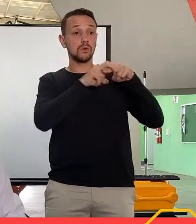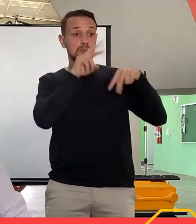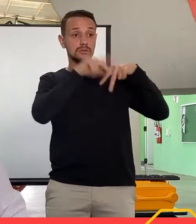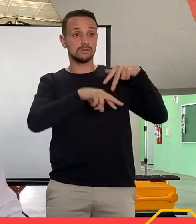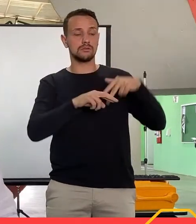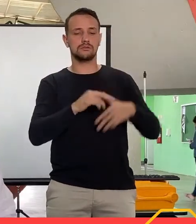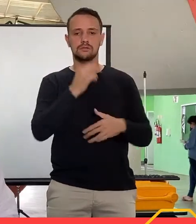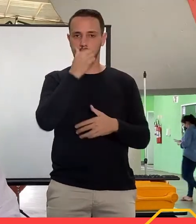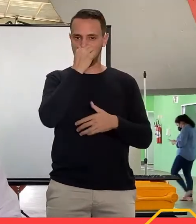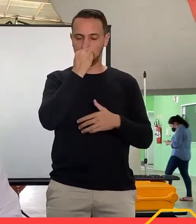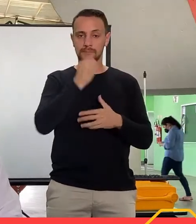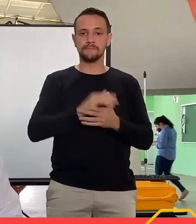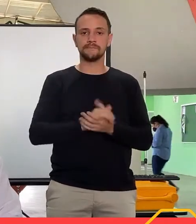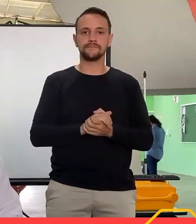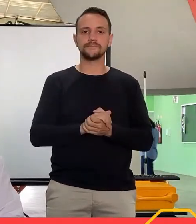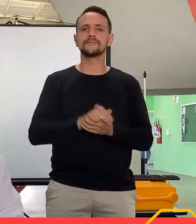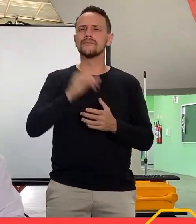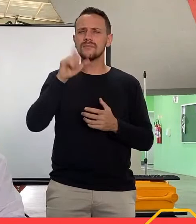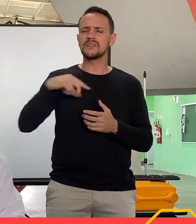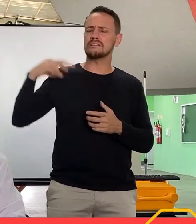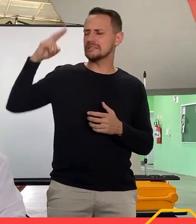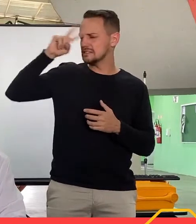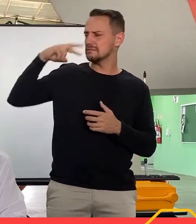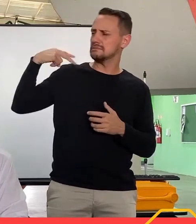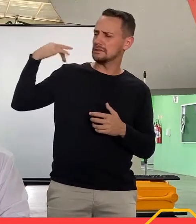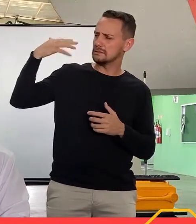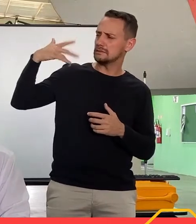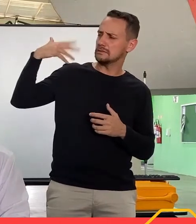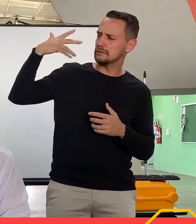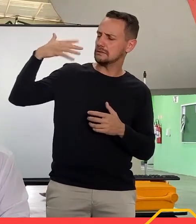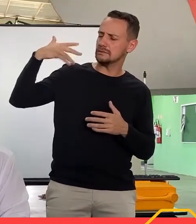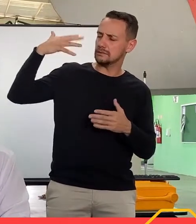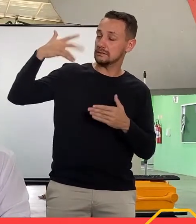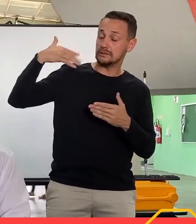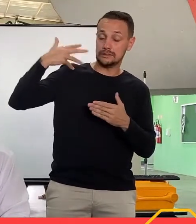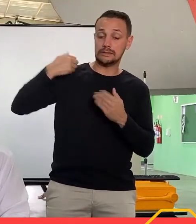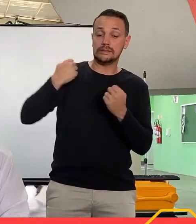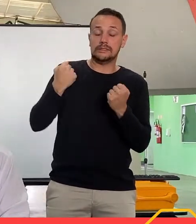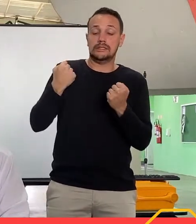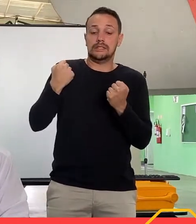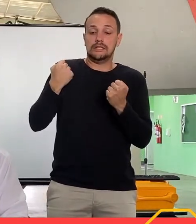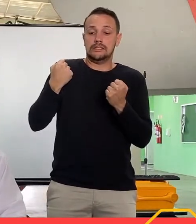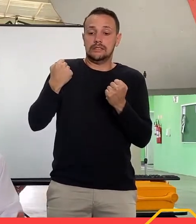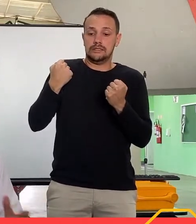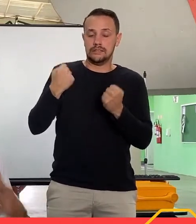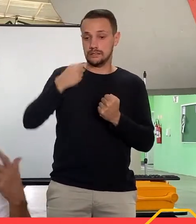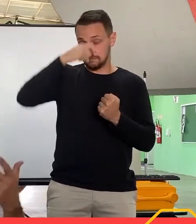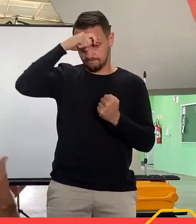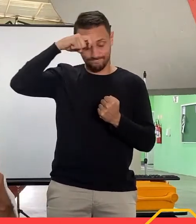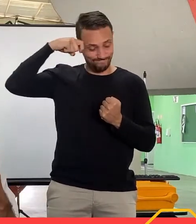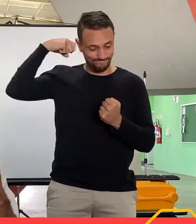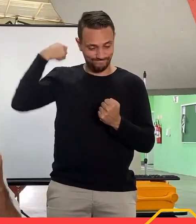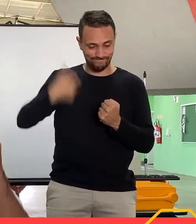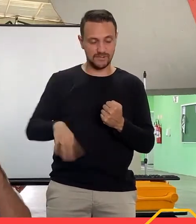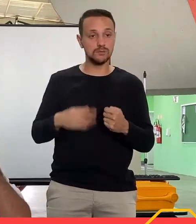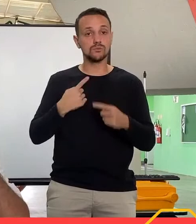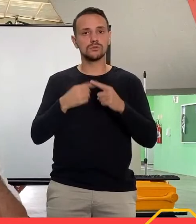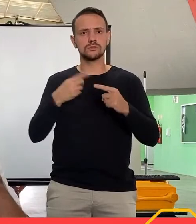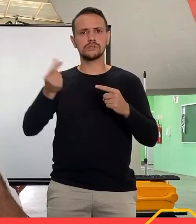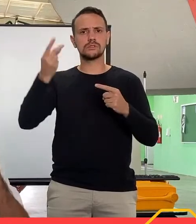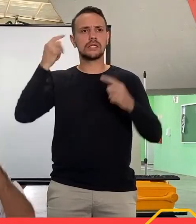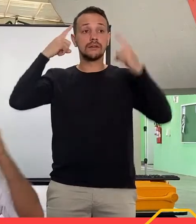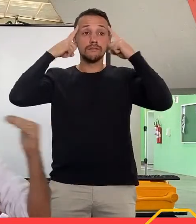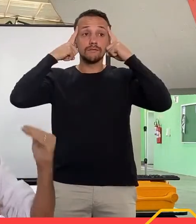função disso. Isso é uma construção histórica longa, penosa, que foi objeto de muita